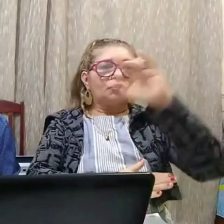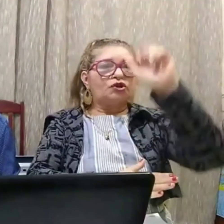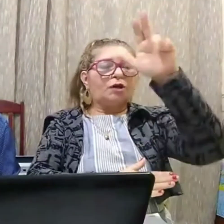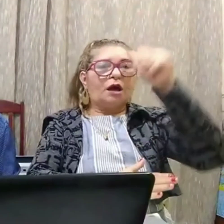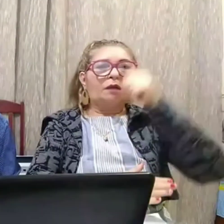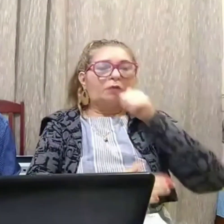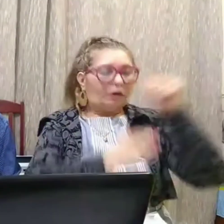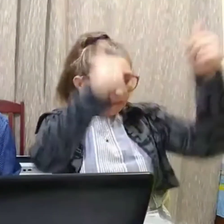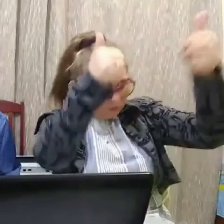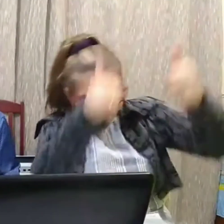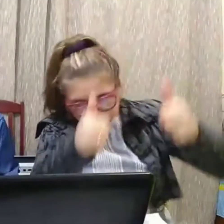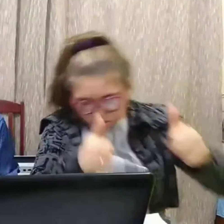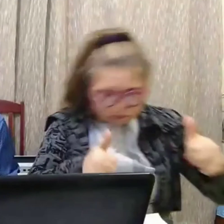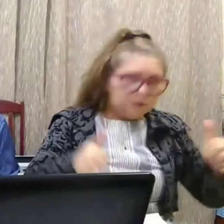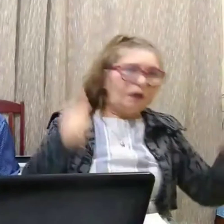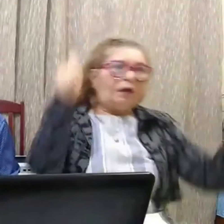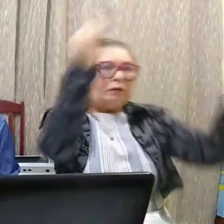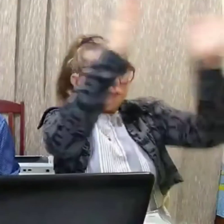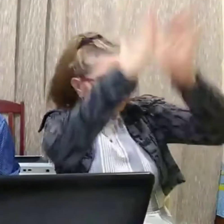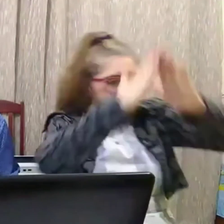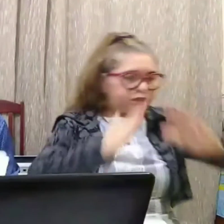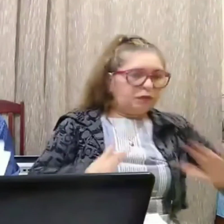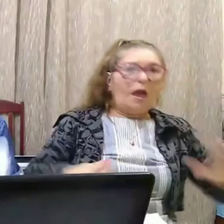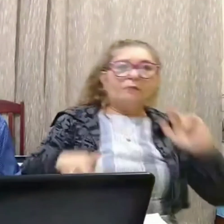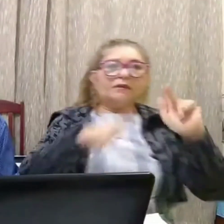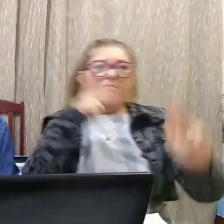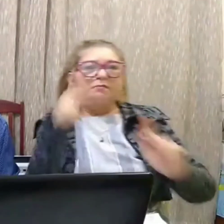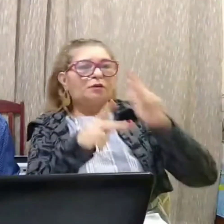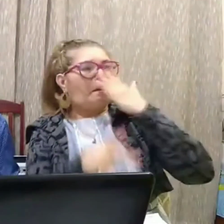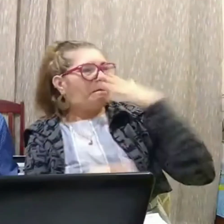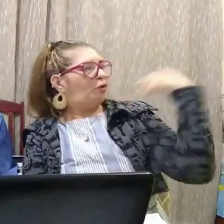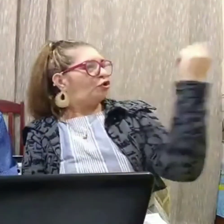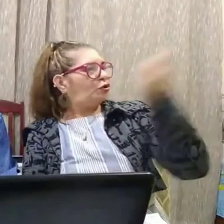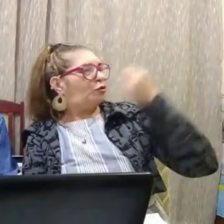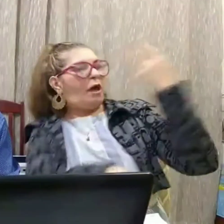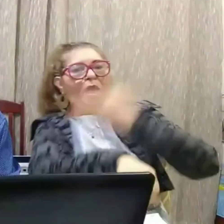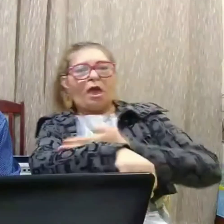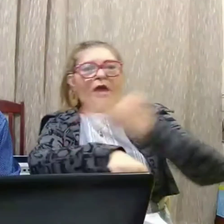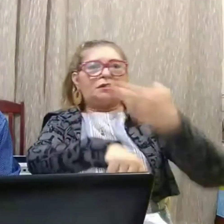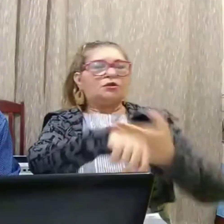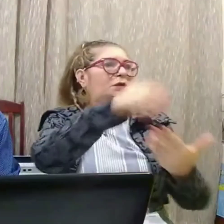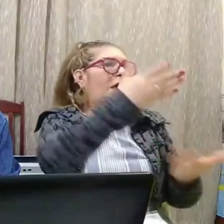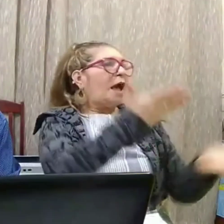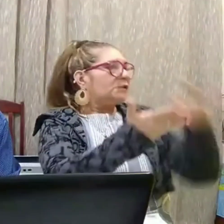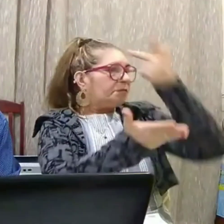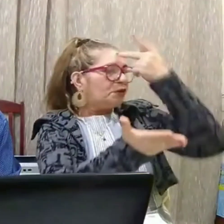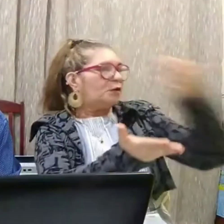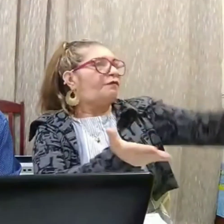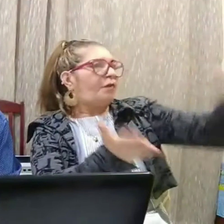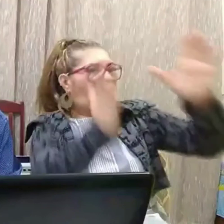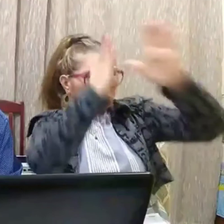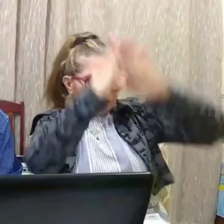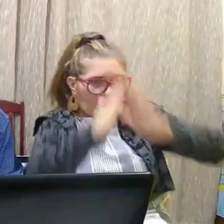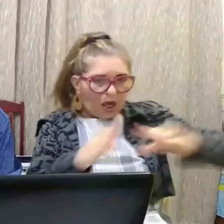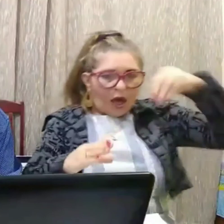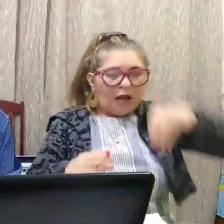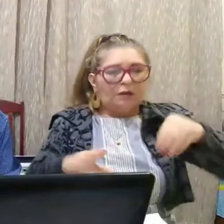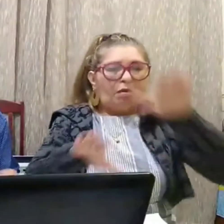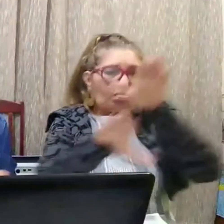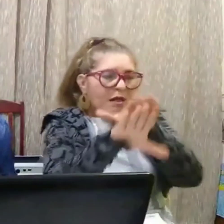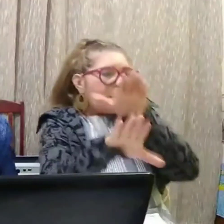de sacerdotisas, ou seja, prostitutas religiosas que serviam os que vinham adorar naquele templo. Era